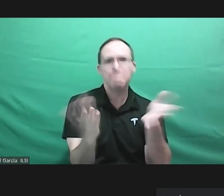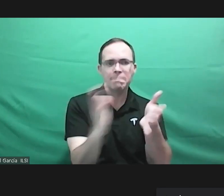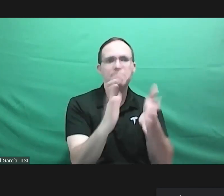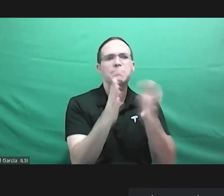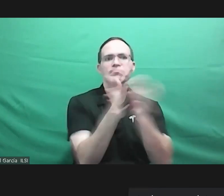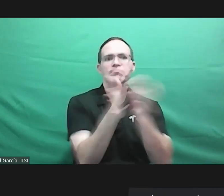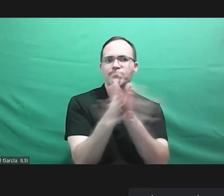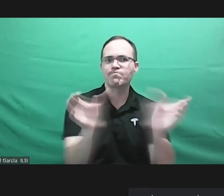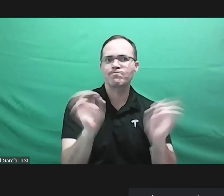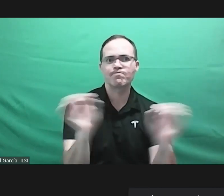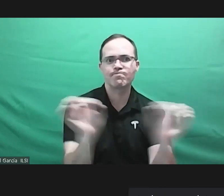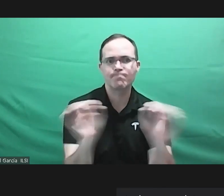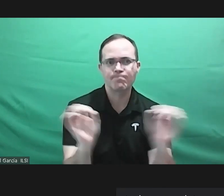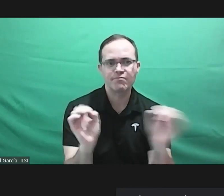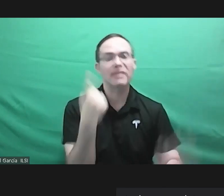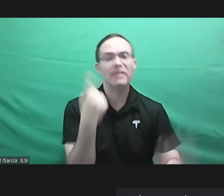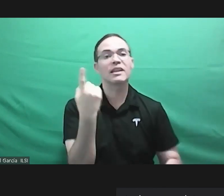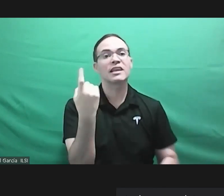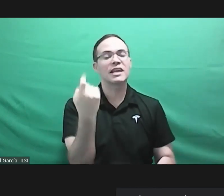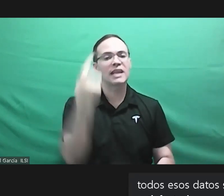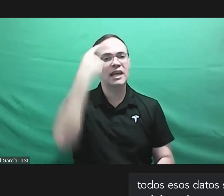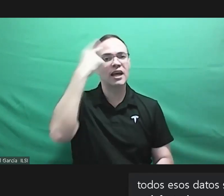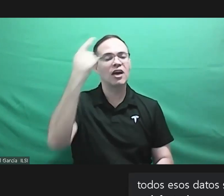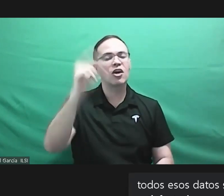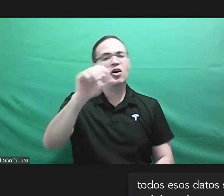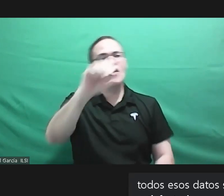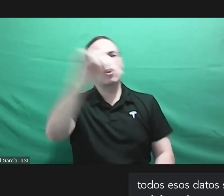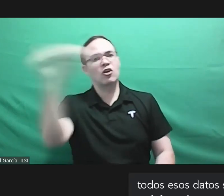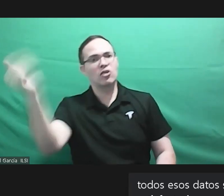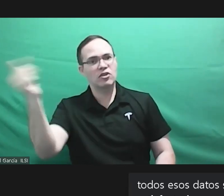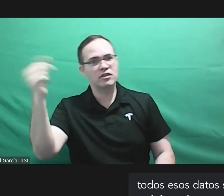mucha información que se produce en general,